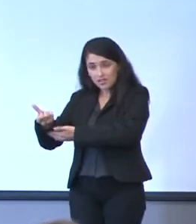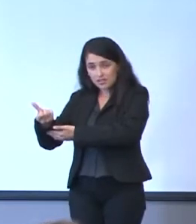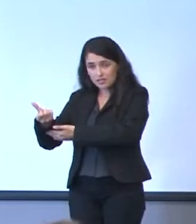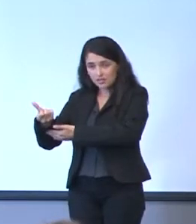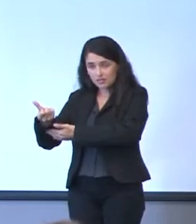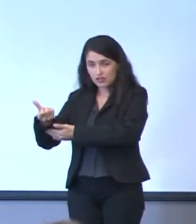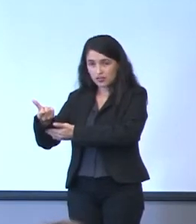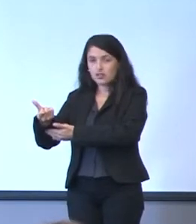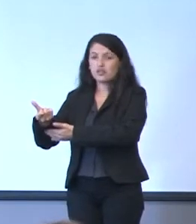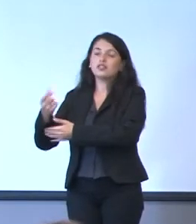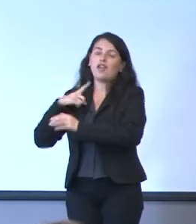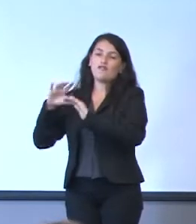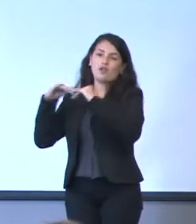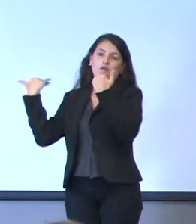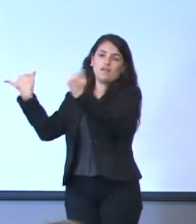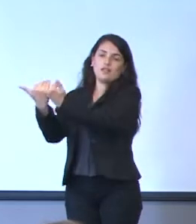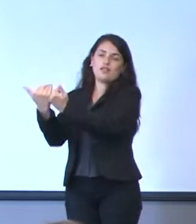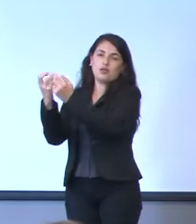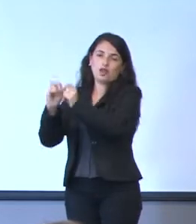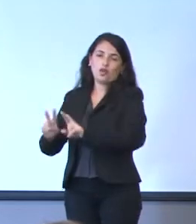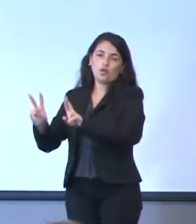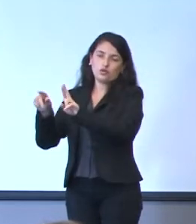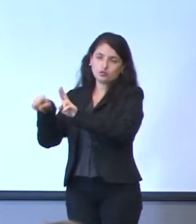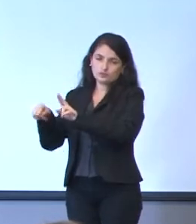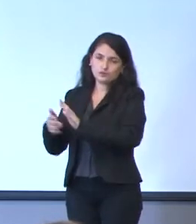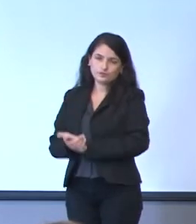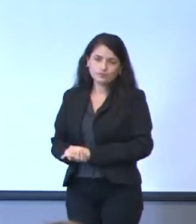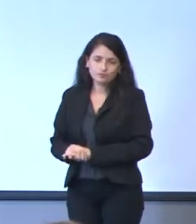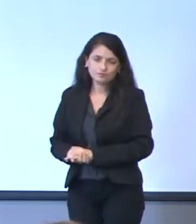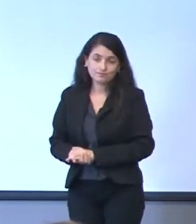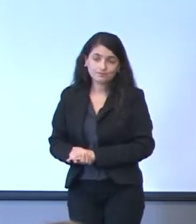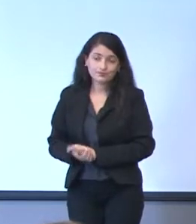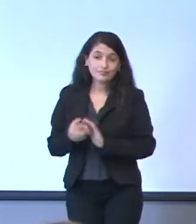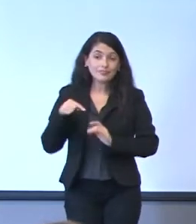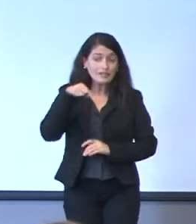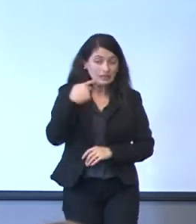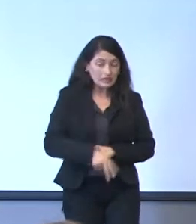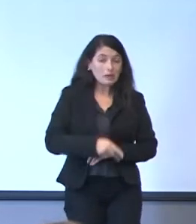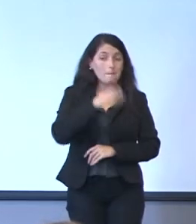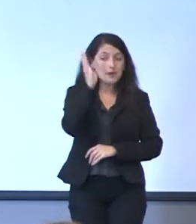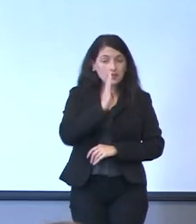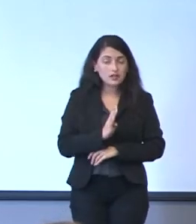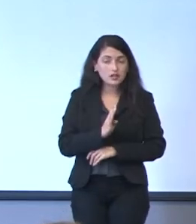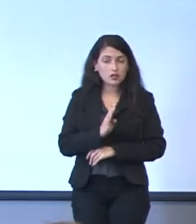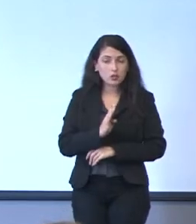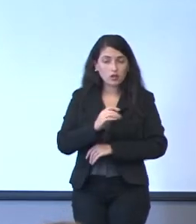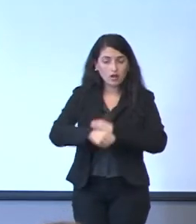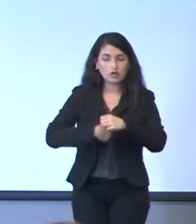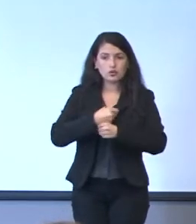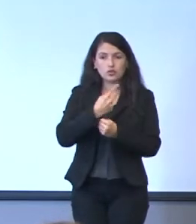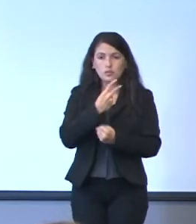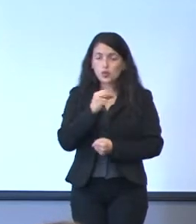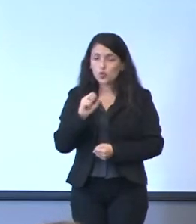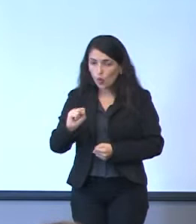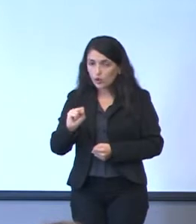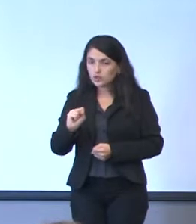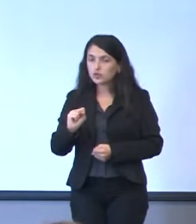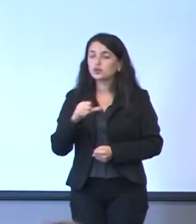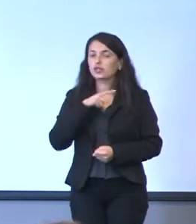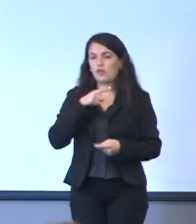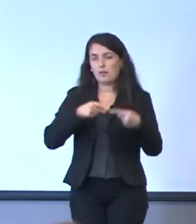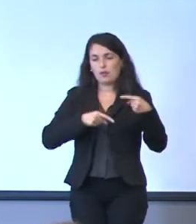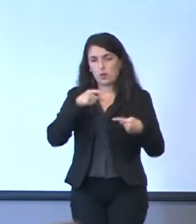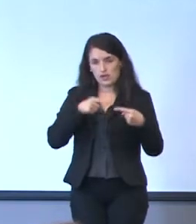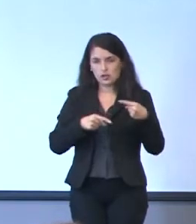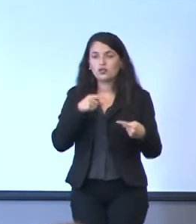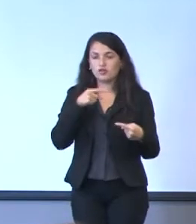isso, nós, o Brasil, a gente teve a política nacional em 2008, mas a gente só aprovou a lei